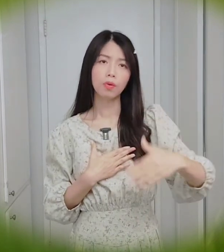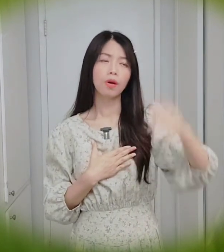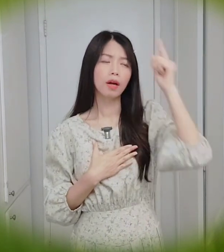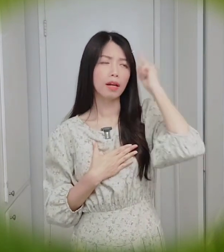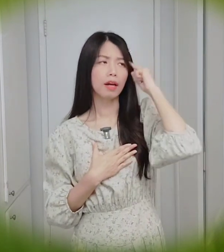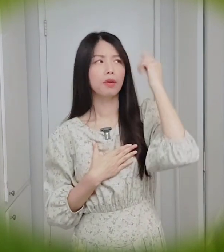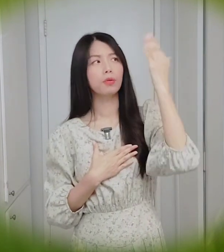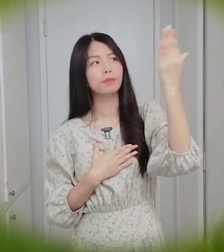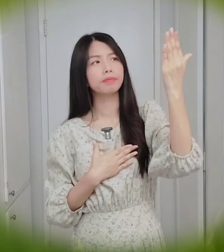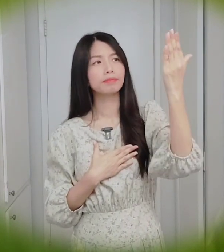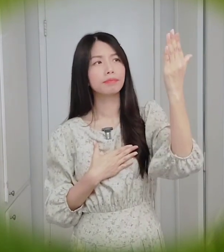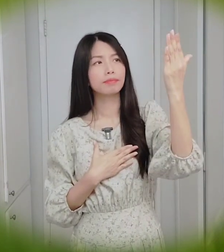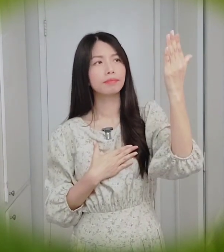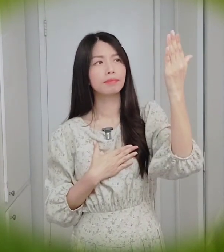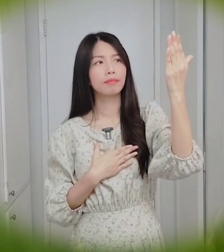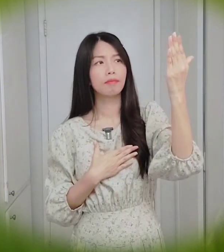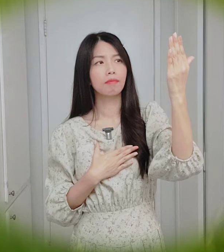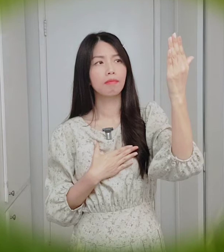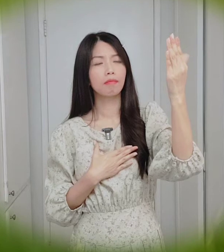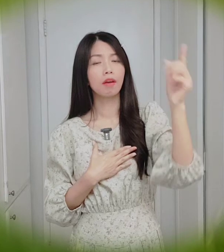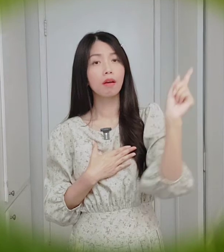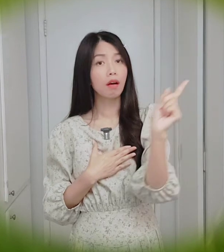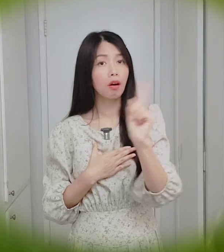어디로 갈까요?